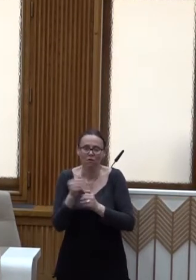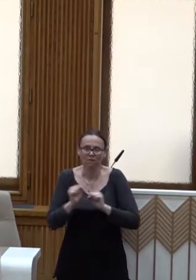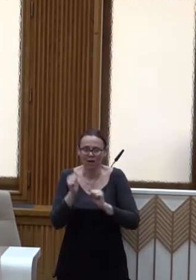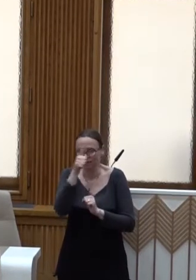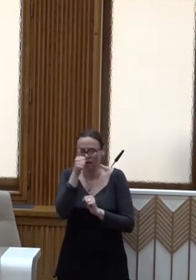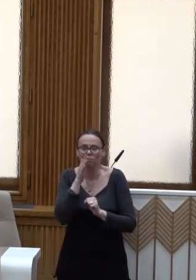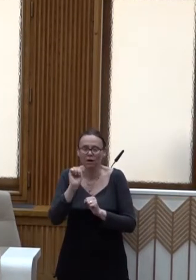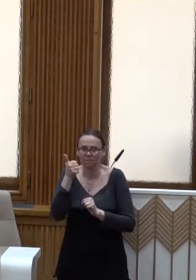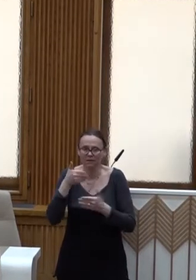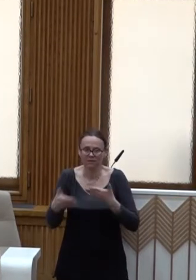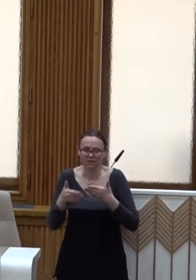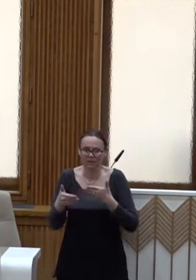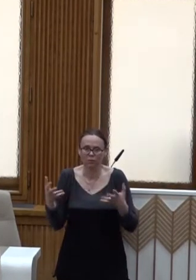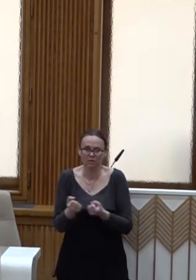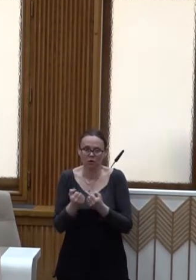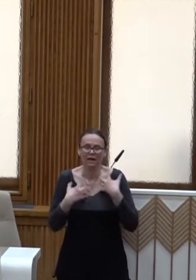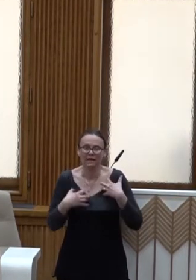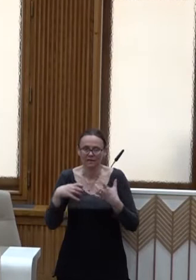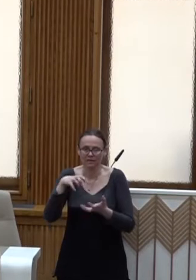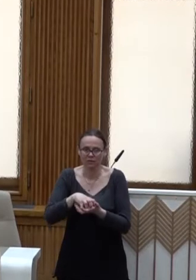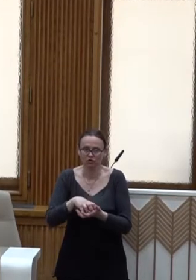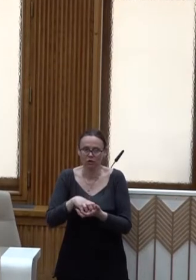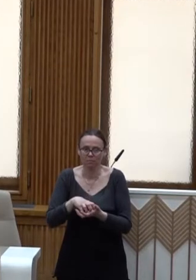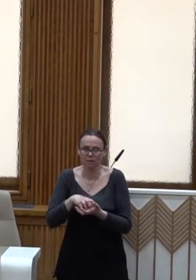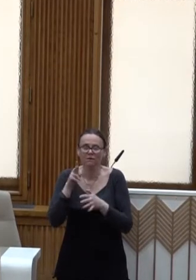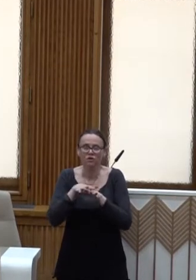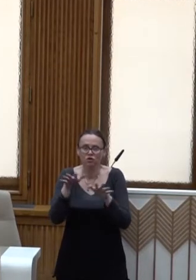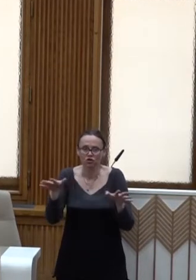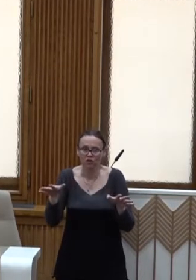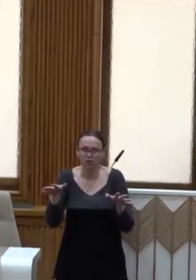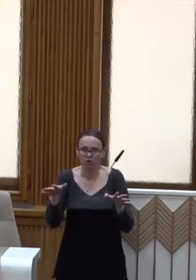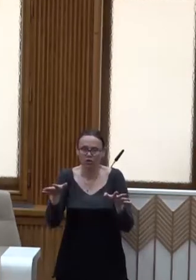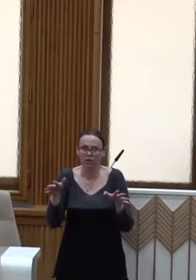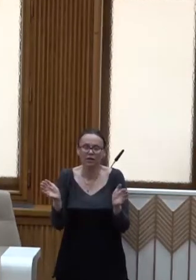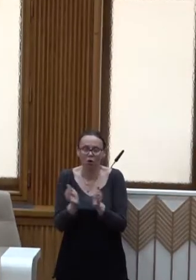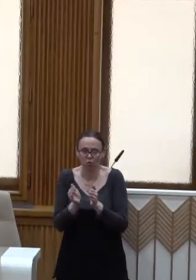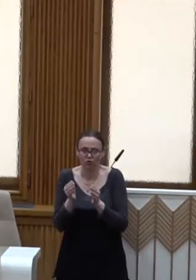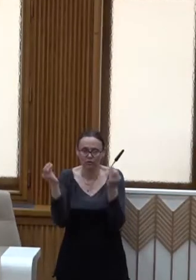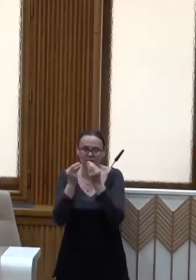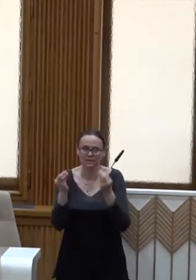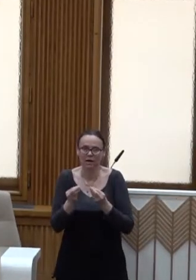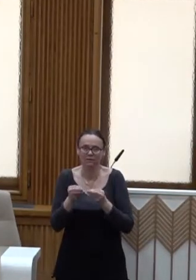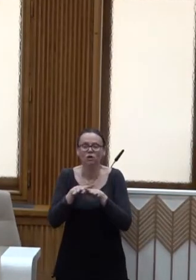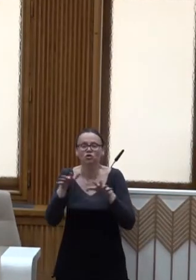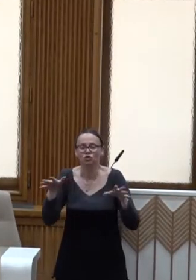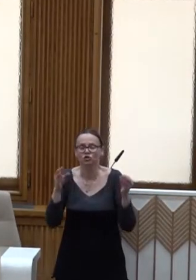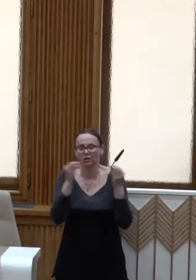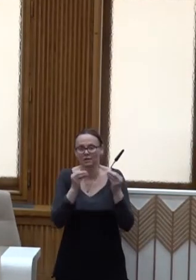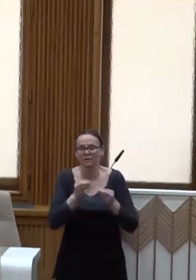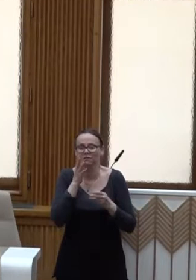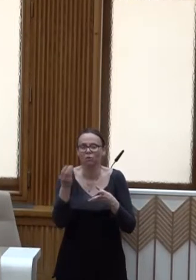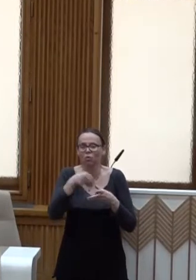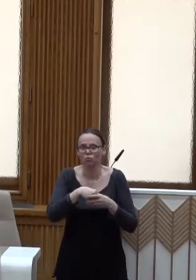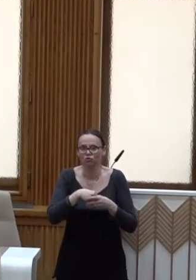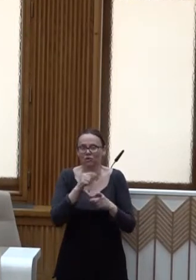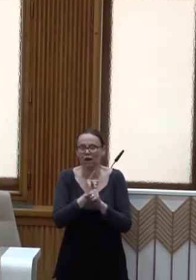na prvi seji ustanovila krizni štab, in sicer v širši noži sestavi. Širša sestava bo